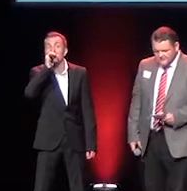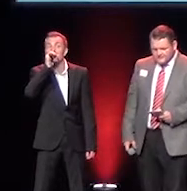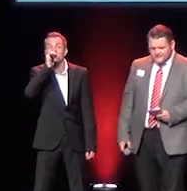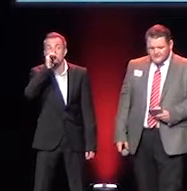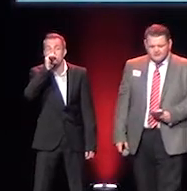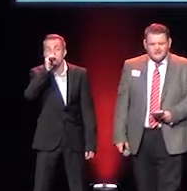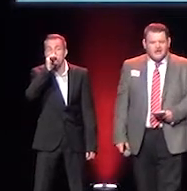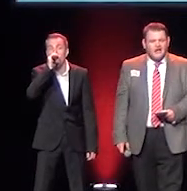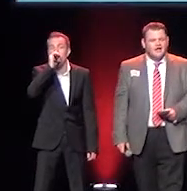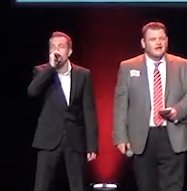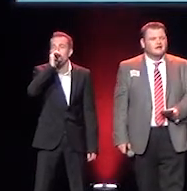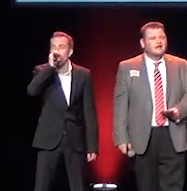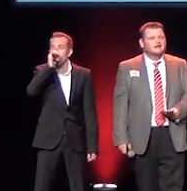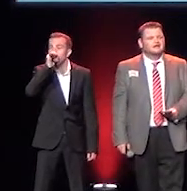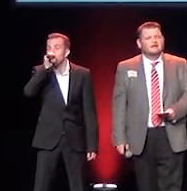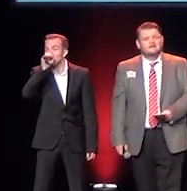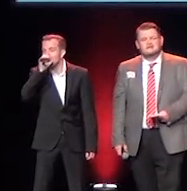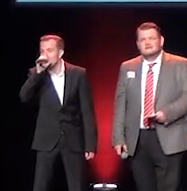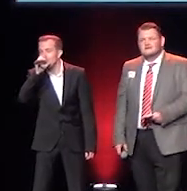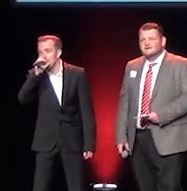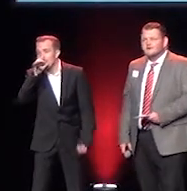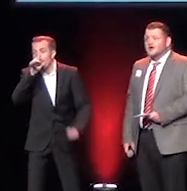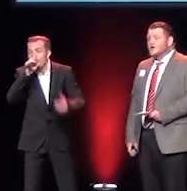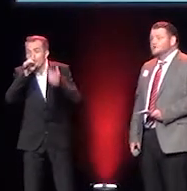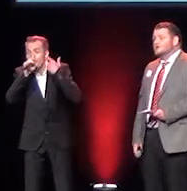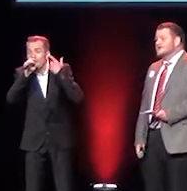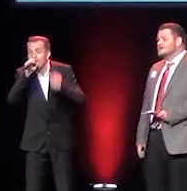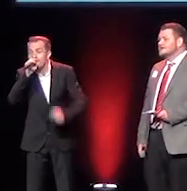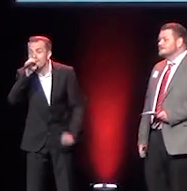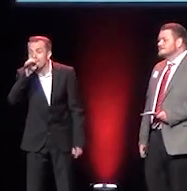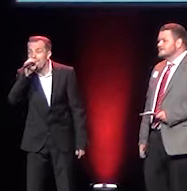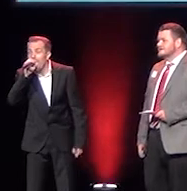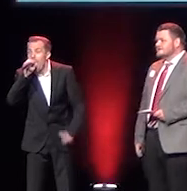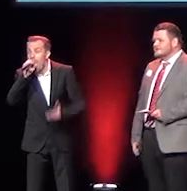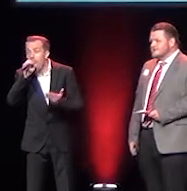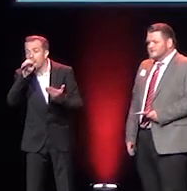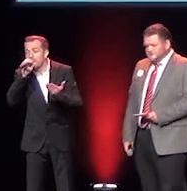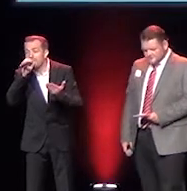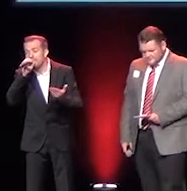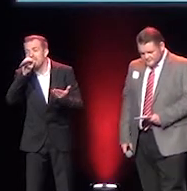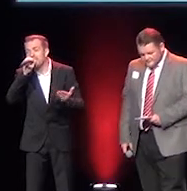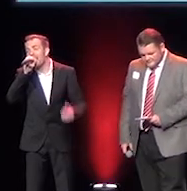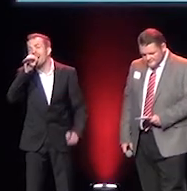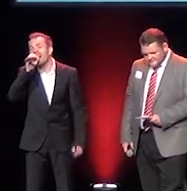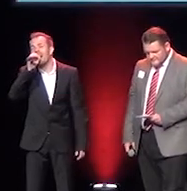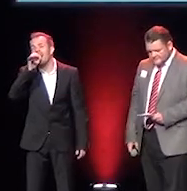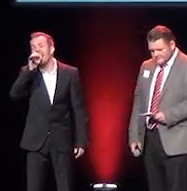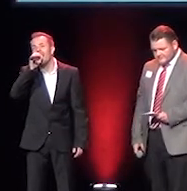Spilde nicht im Jas und fällt ihnen ab